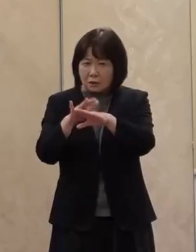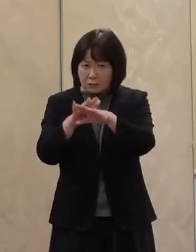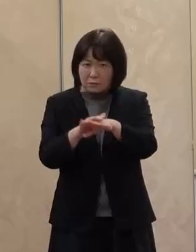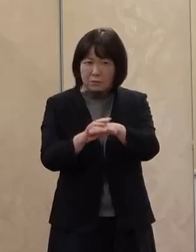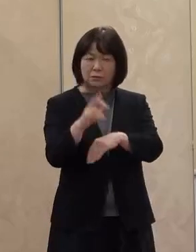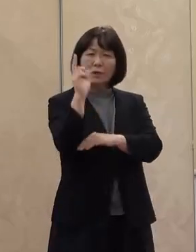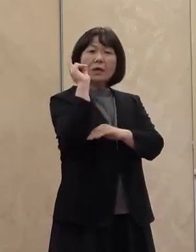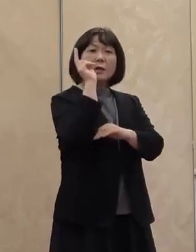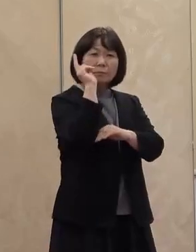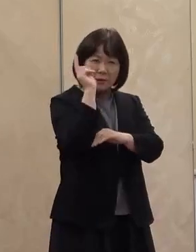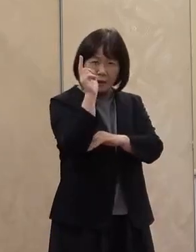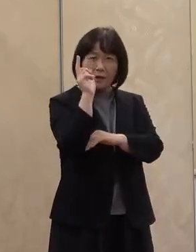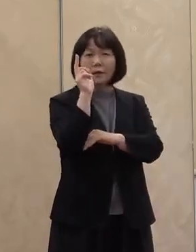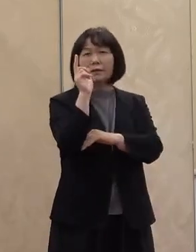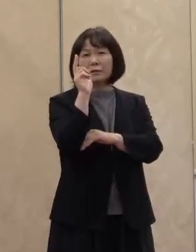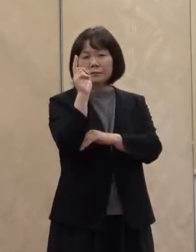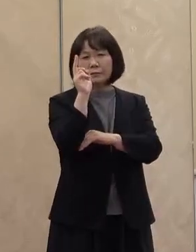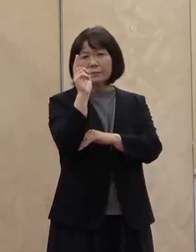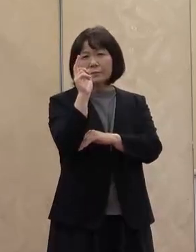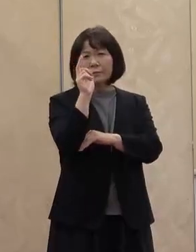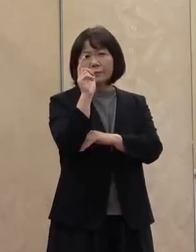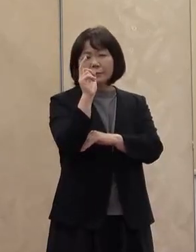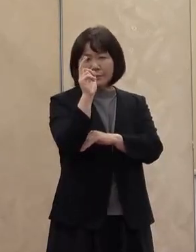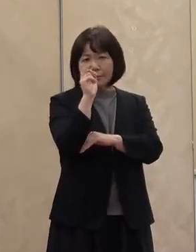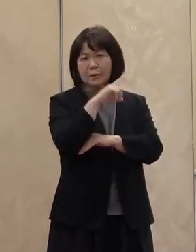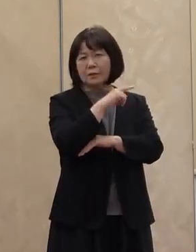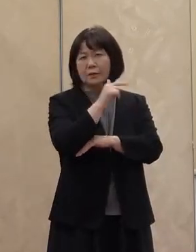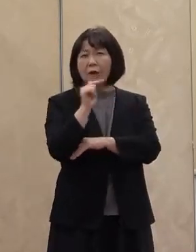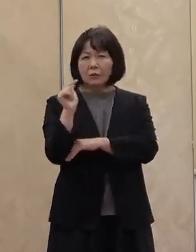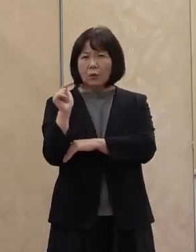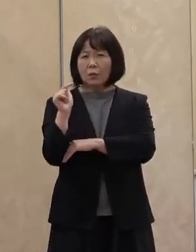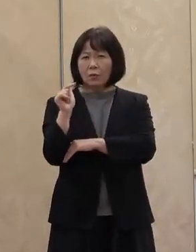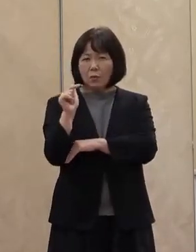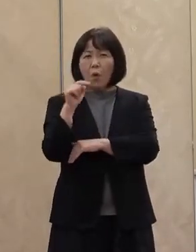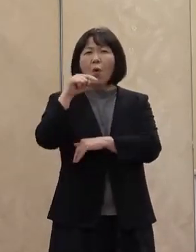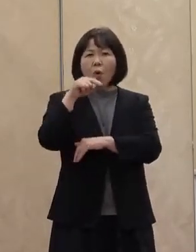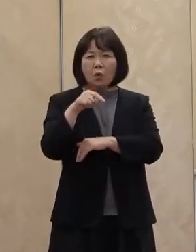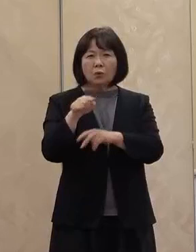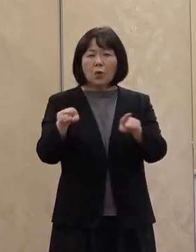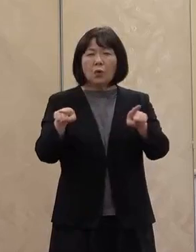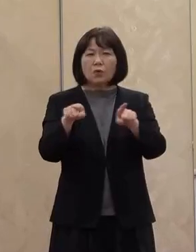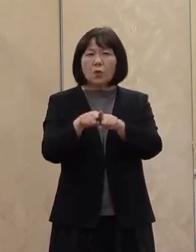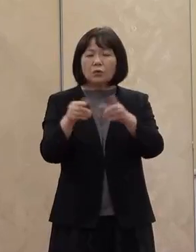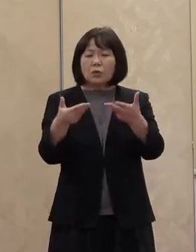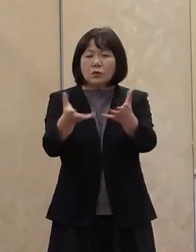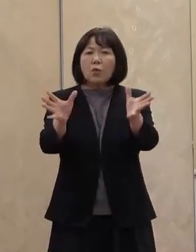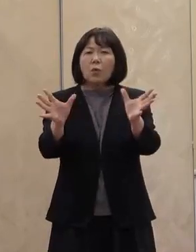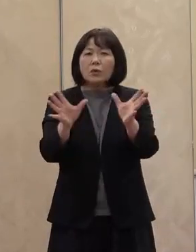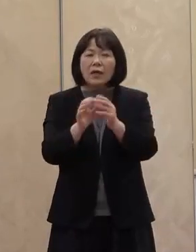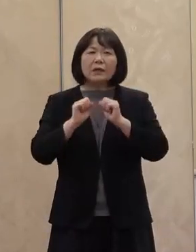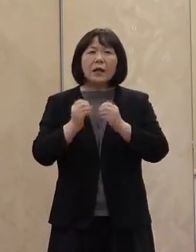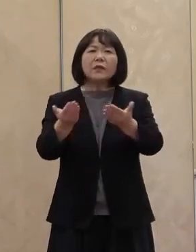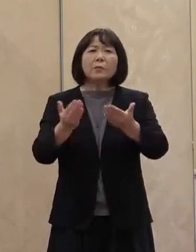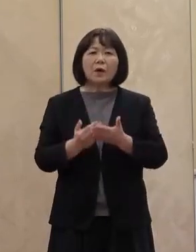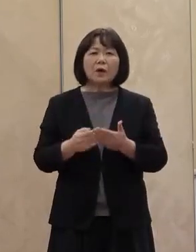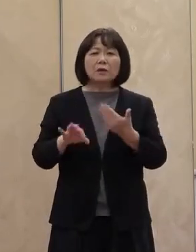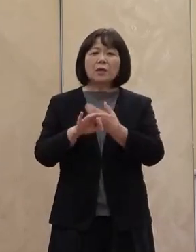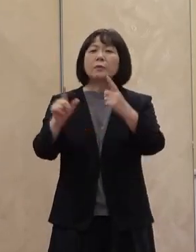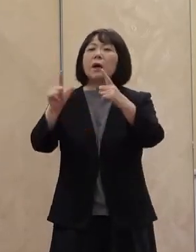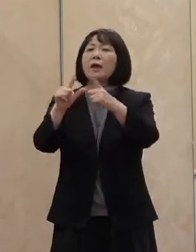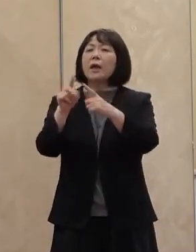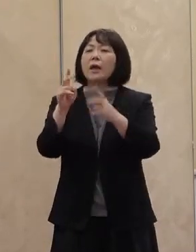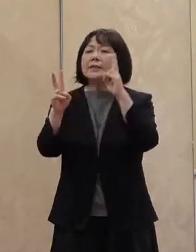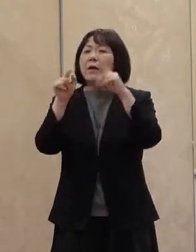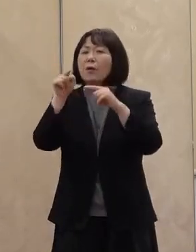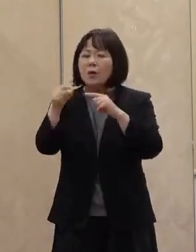セミナーであったり、というのをこのコンソーシアムでどんどんやってもらうと、A 社がこれやって B 社が違うこ